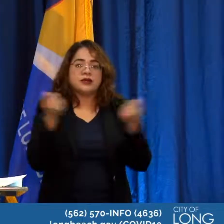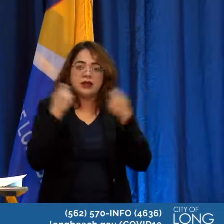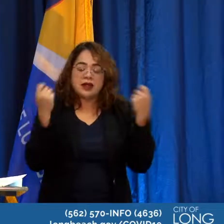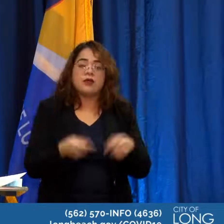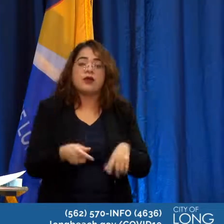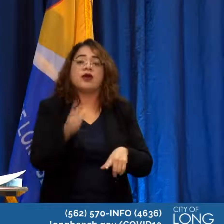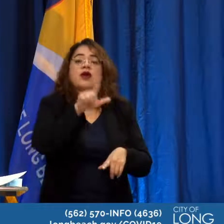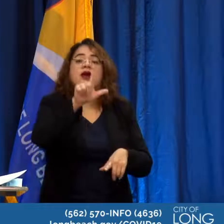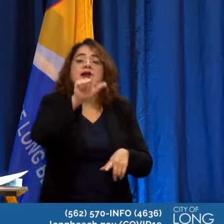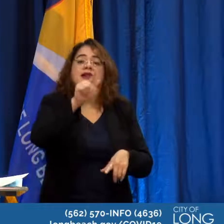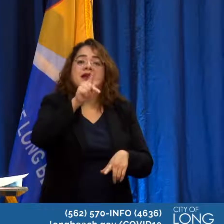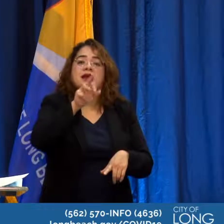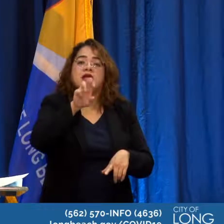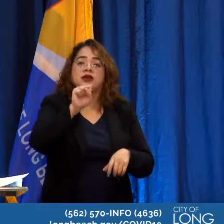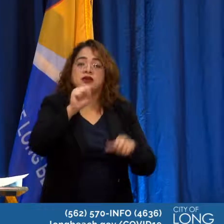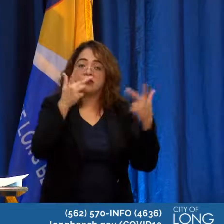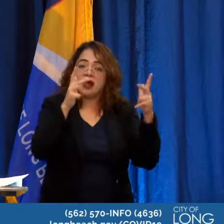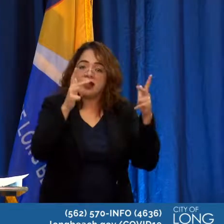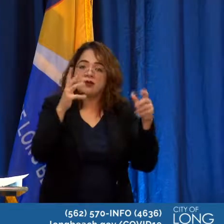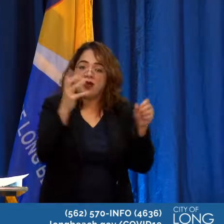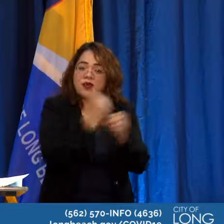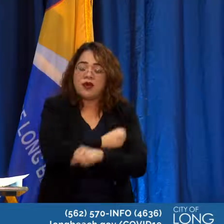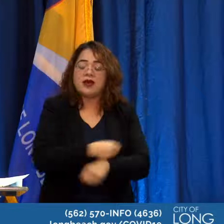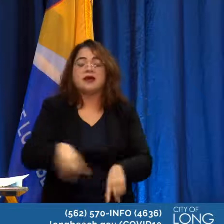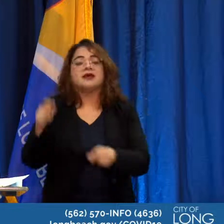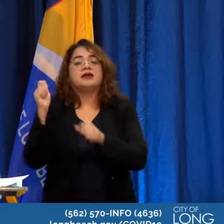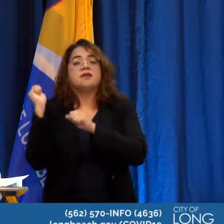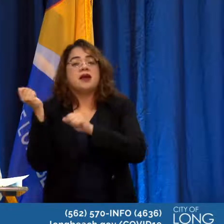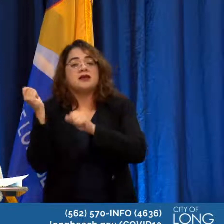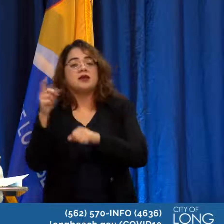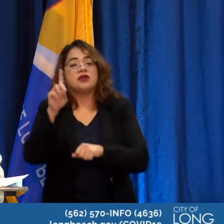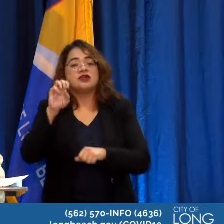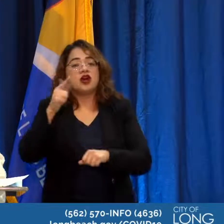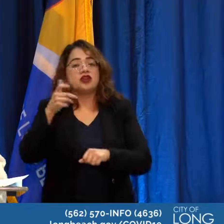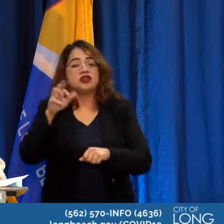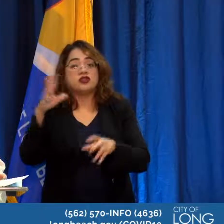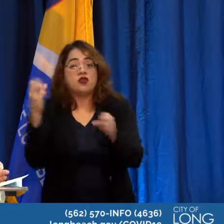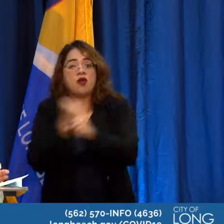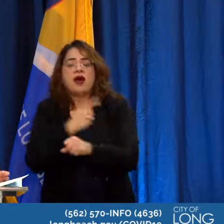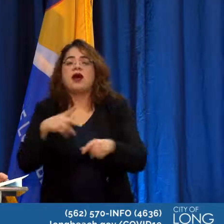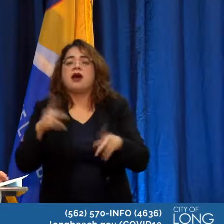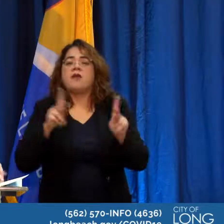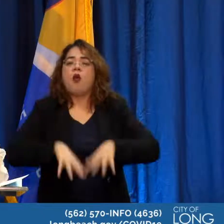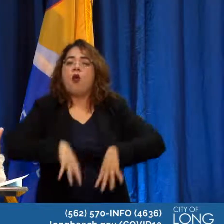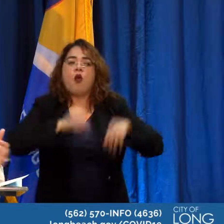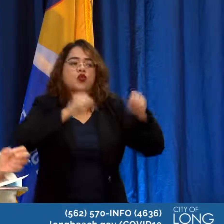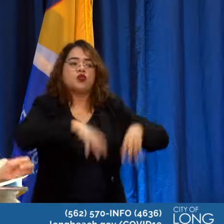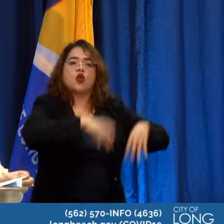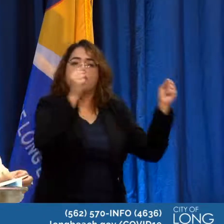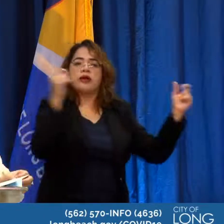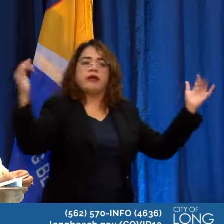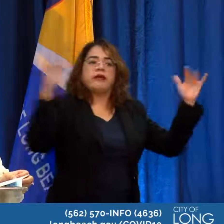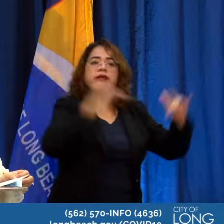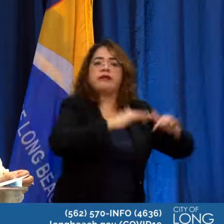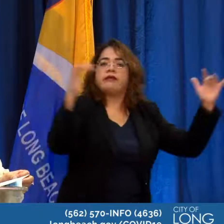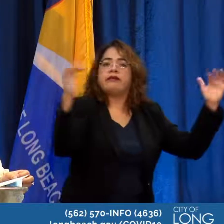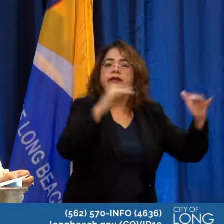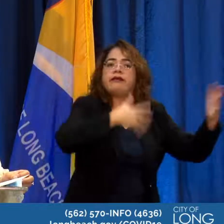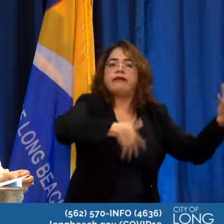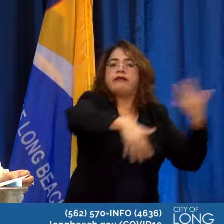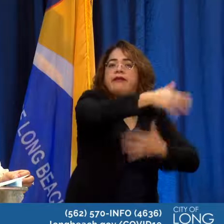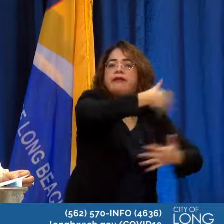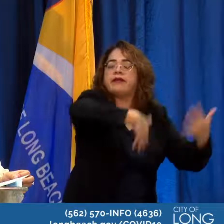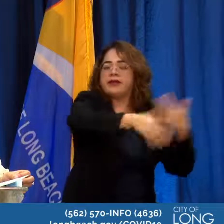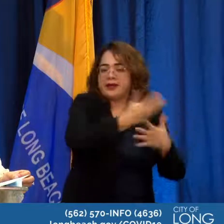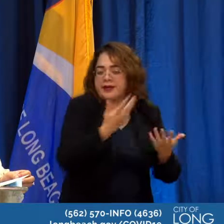de reuniones de muchas personas. Por supuesto, también vamos a hablar sobre la planificación